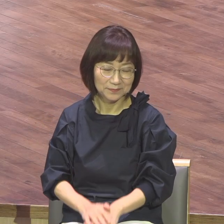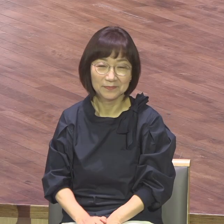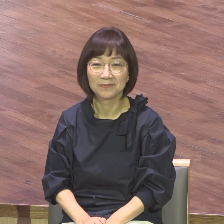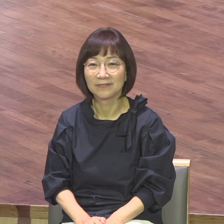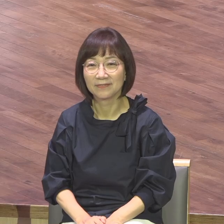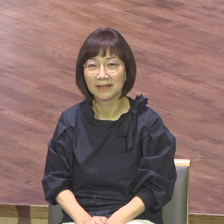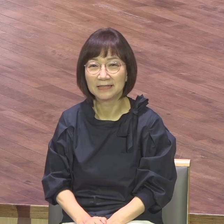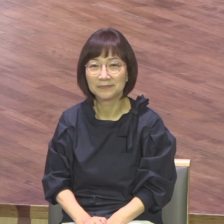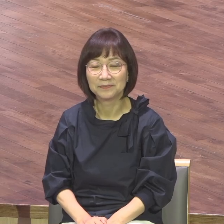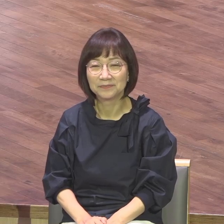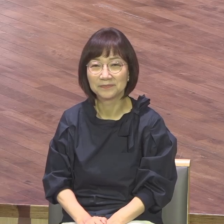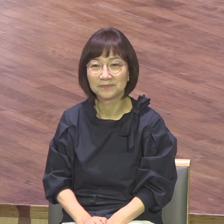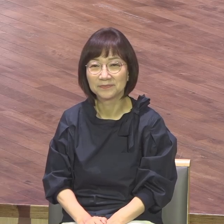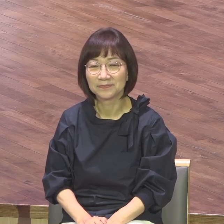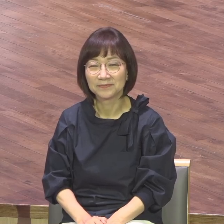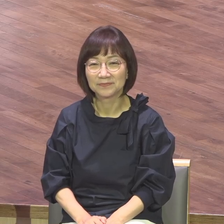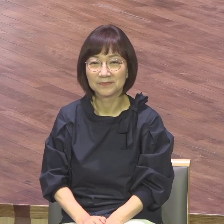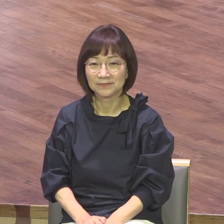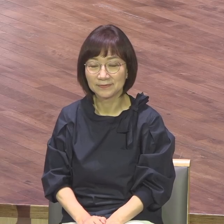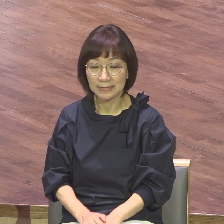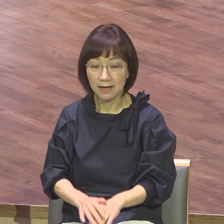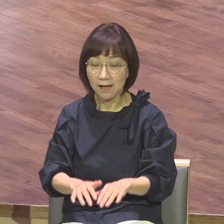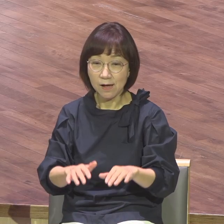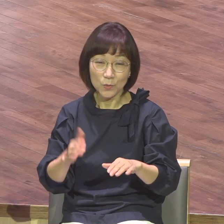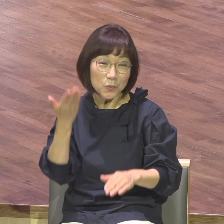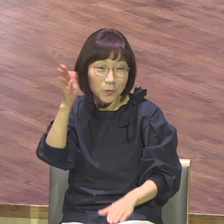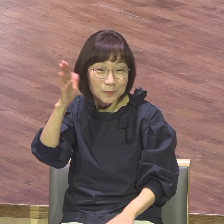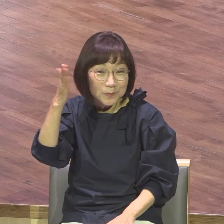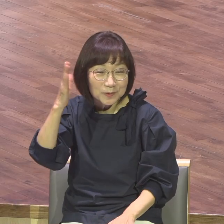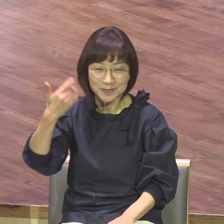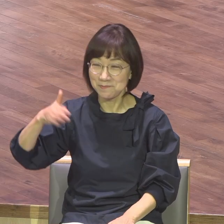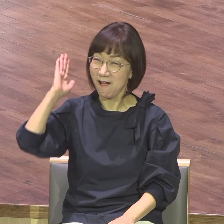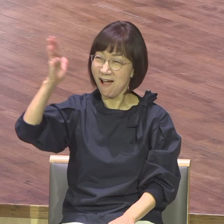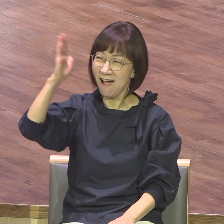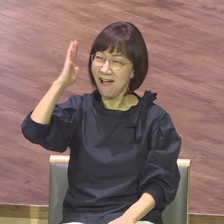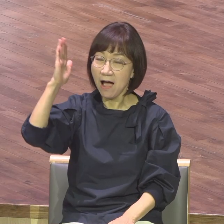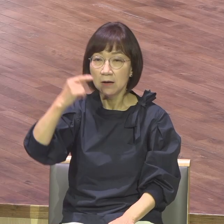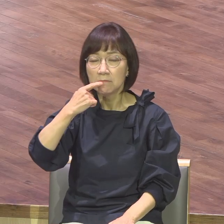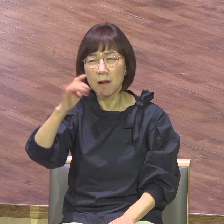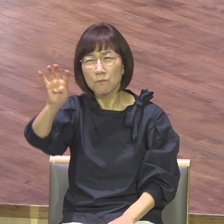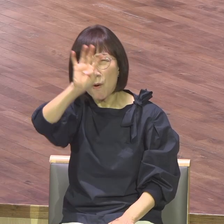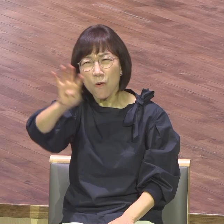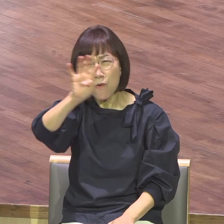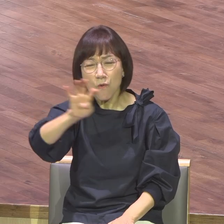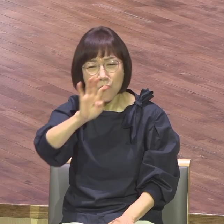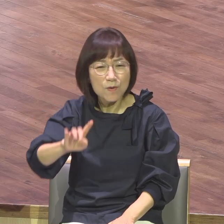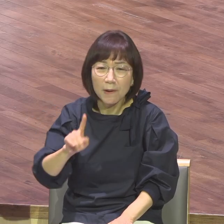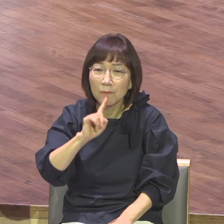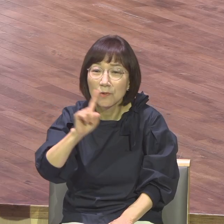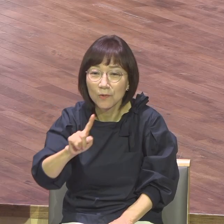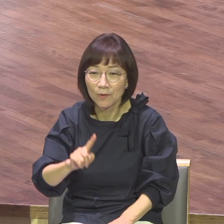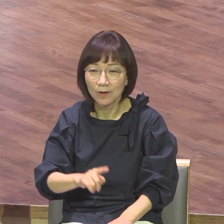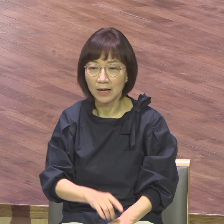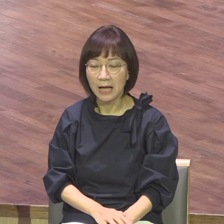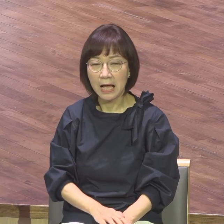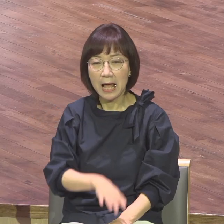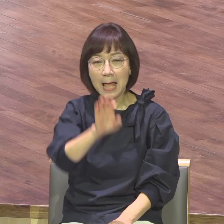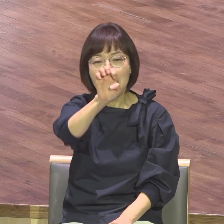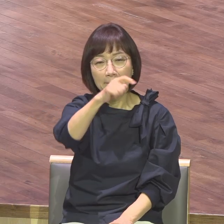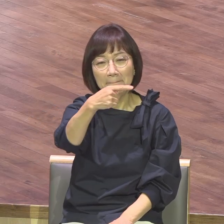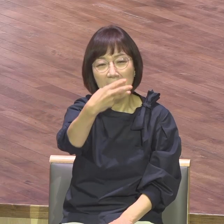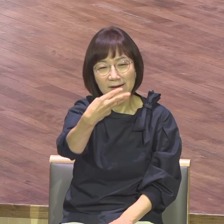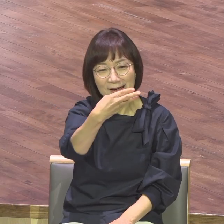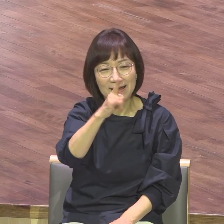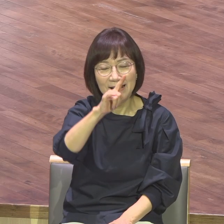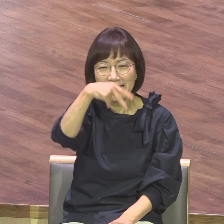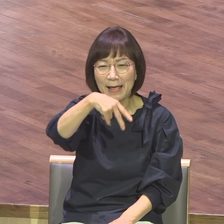스스로 지금 미래 살릴 플랫폼, 다수망대 안테나, 이것이 되어야 된다는 메시지가 계속